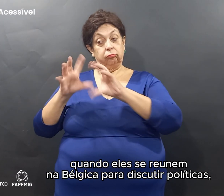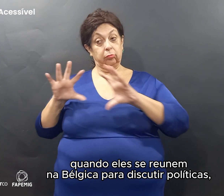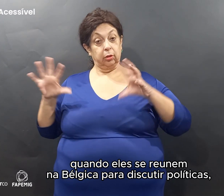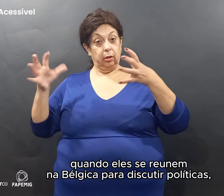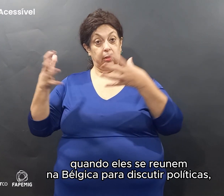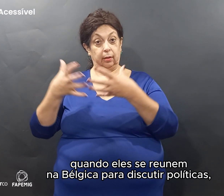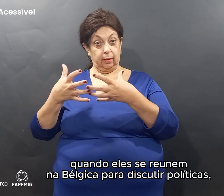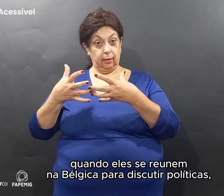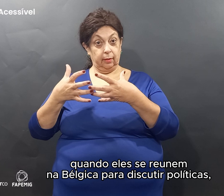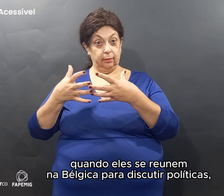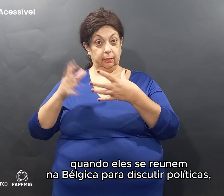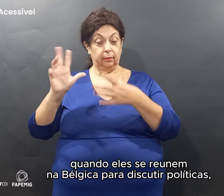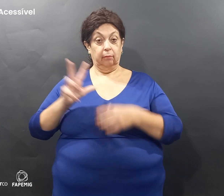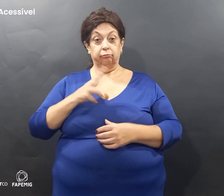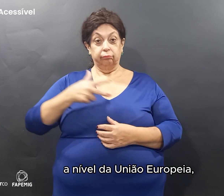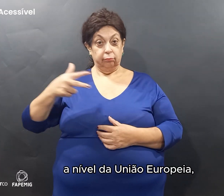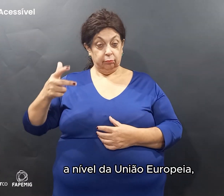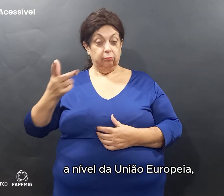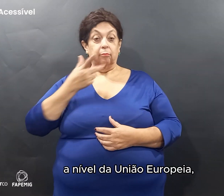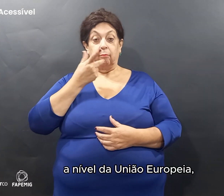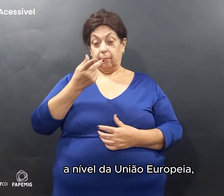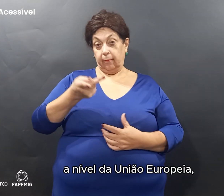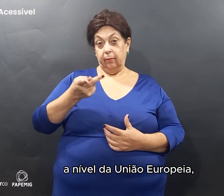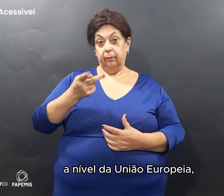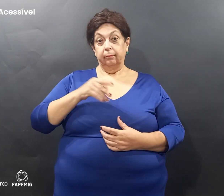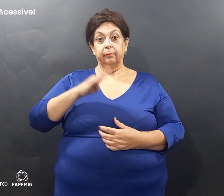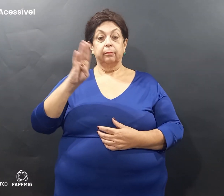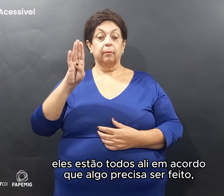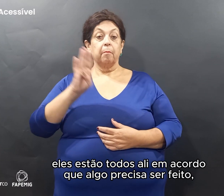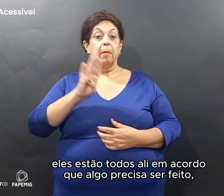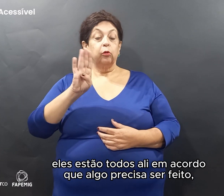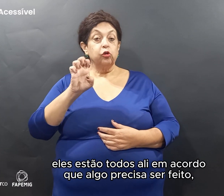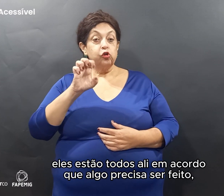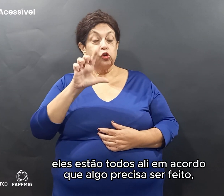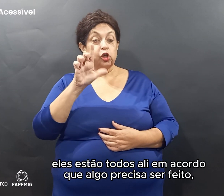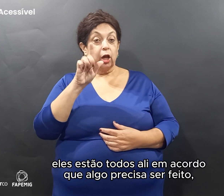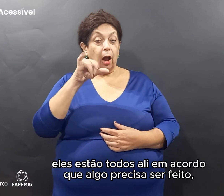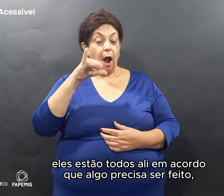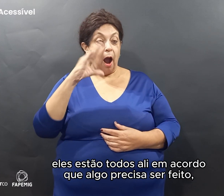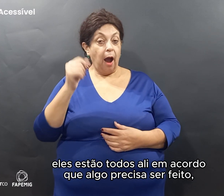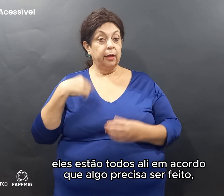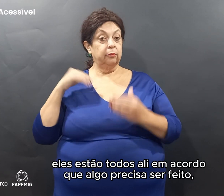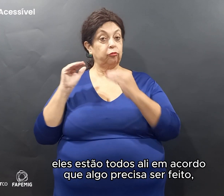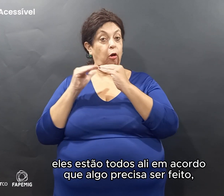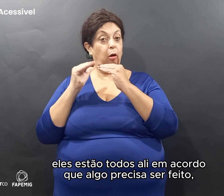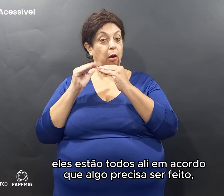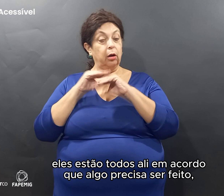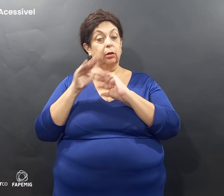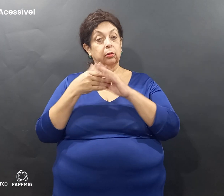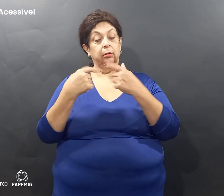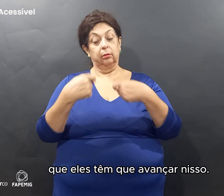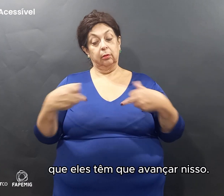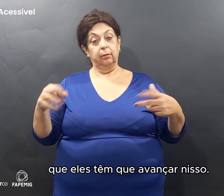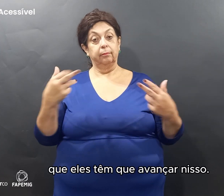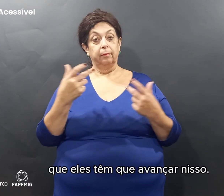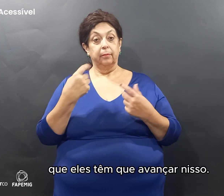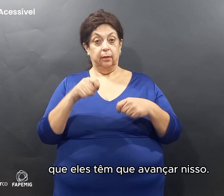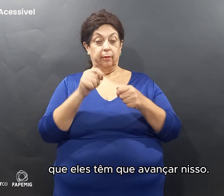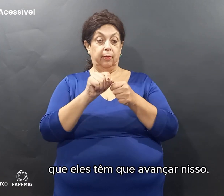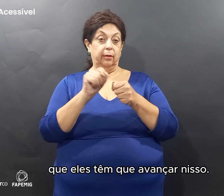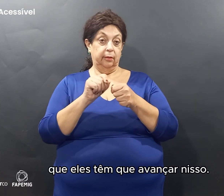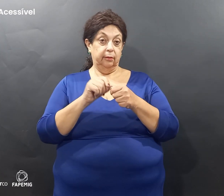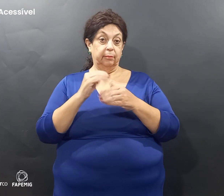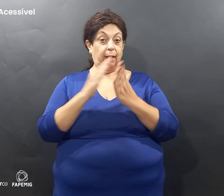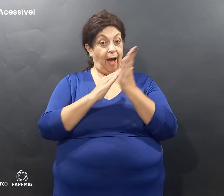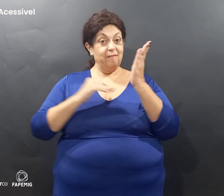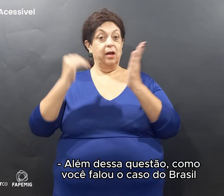na Bélgica para discutir políticas a nível da União Europeia, eles estão todos ali em acordo que é algo que precisa ser feito, né? Que eles têm que